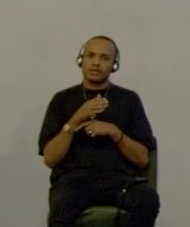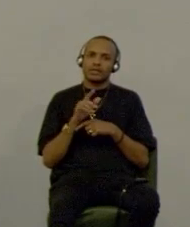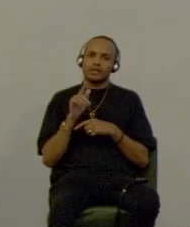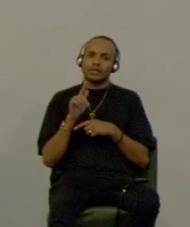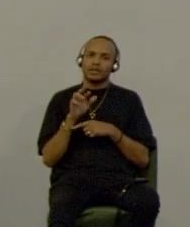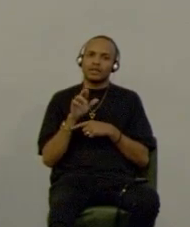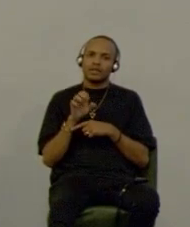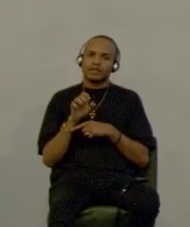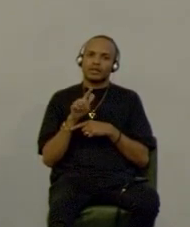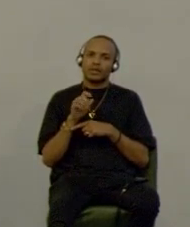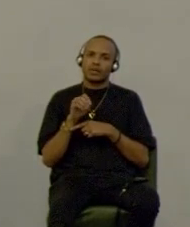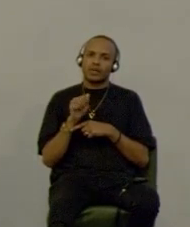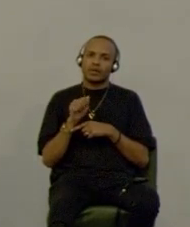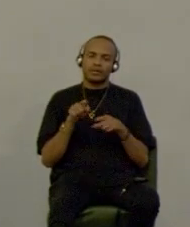Gregoire.